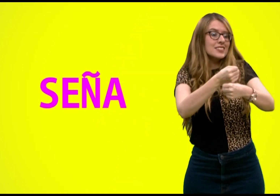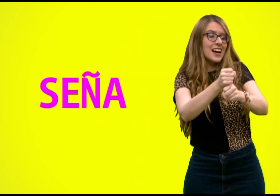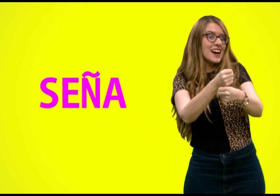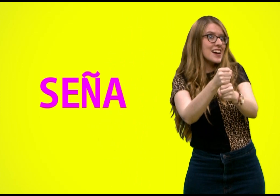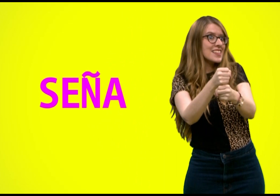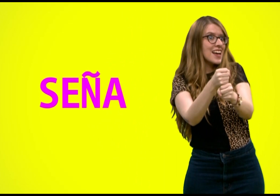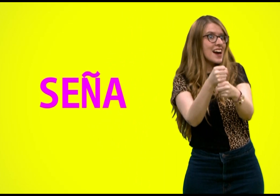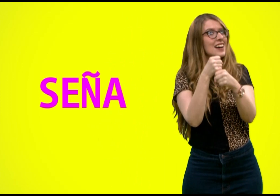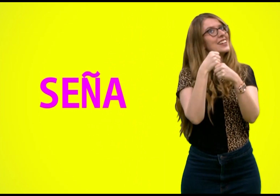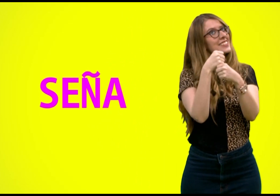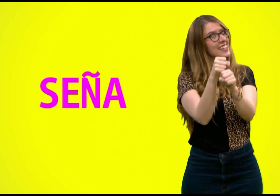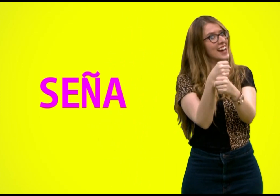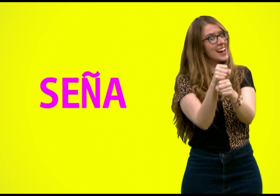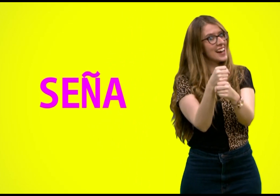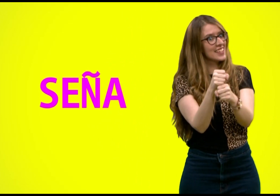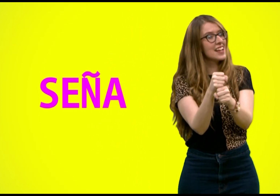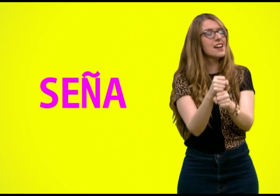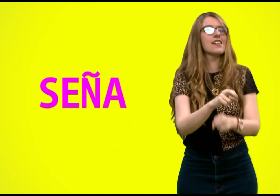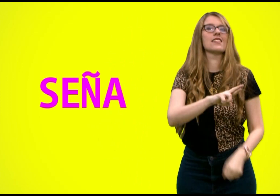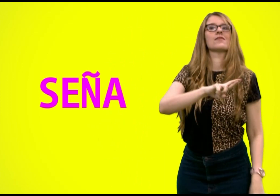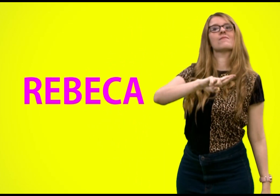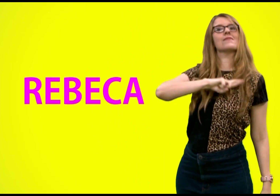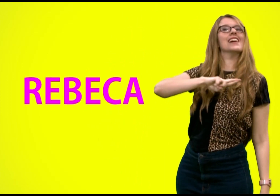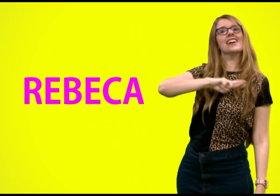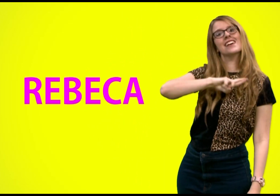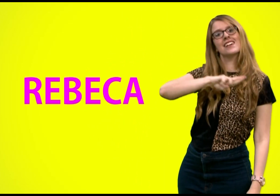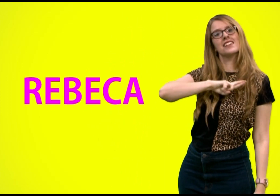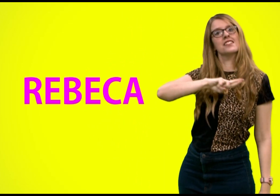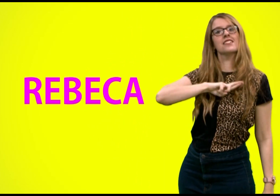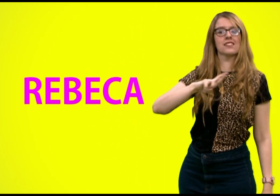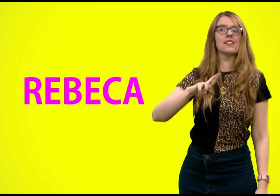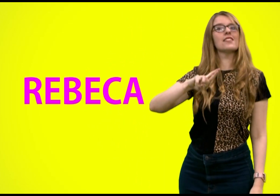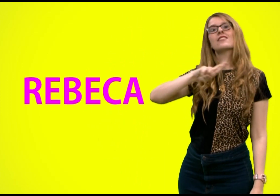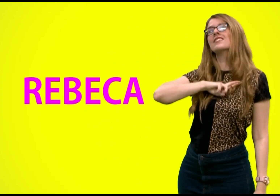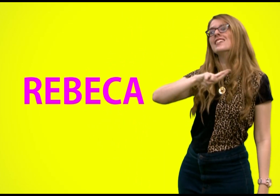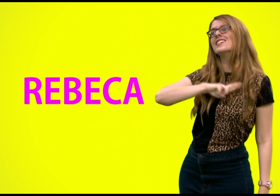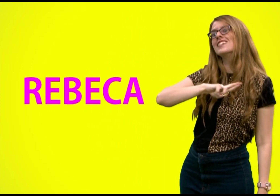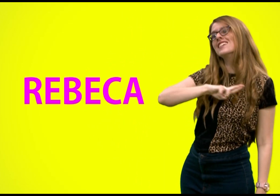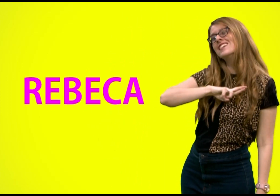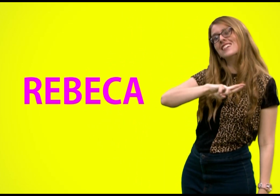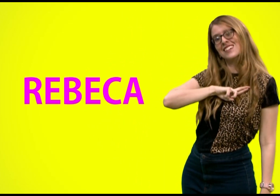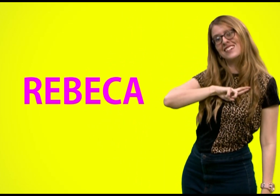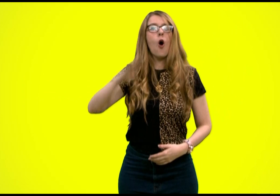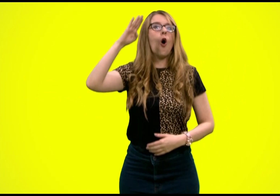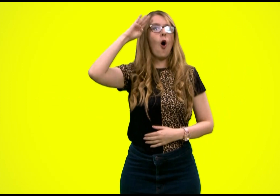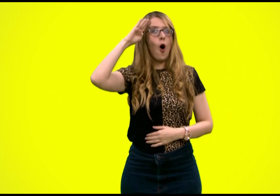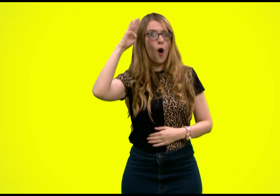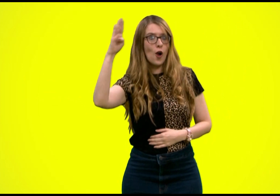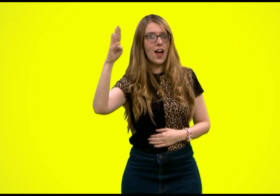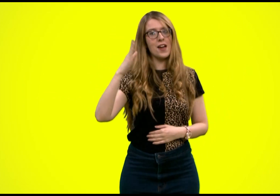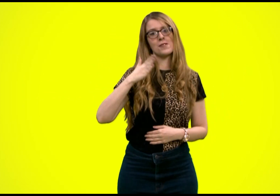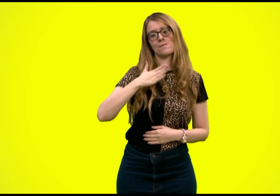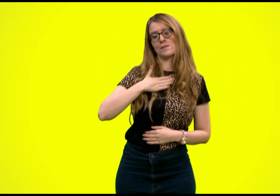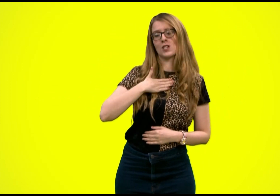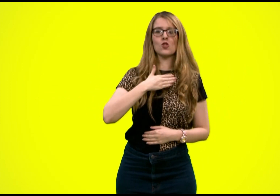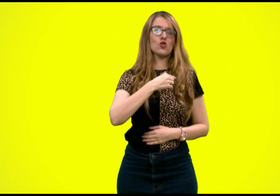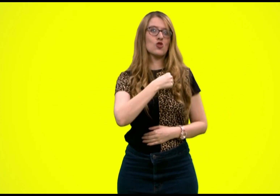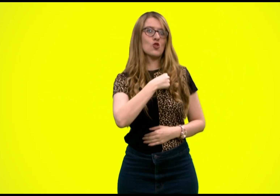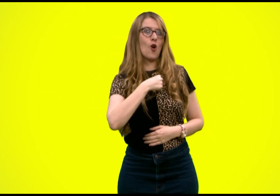seña la seña mi seña es rebeca hola mi nombre es